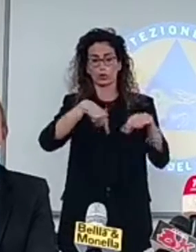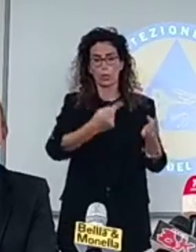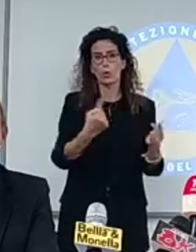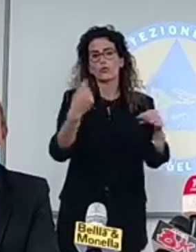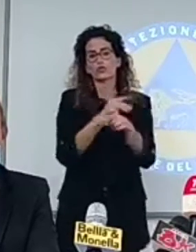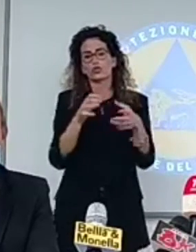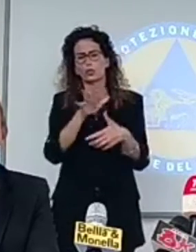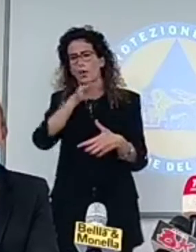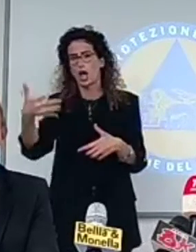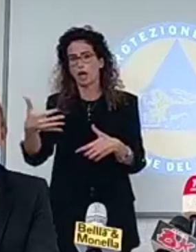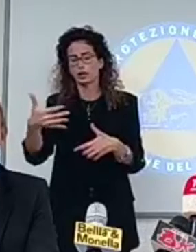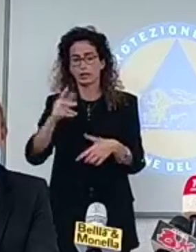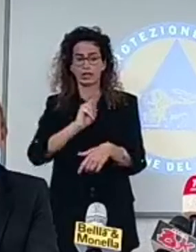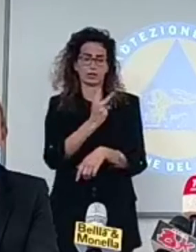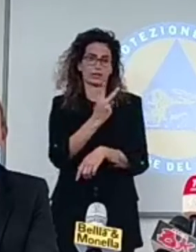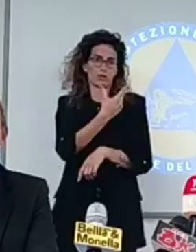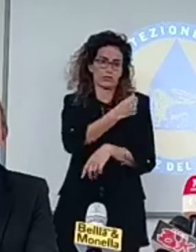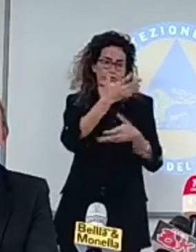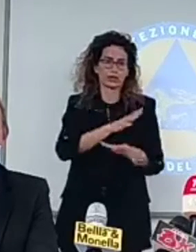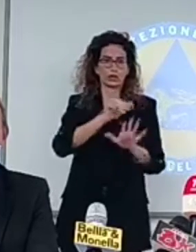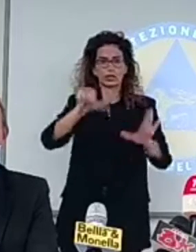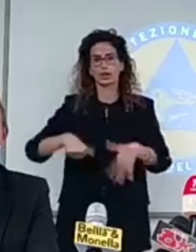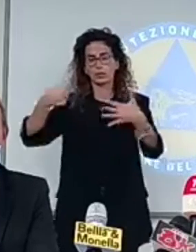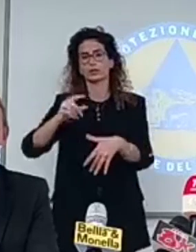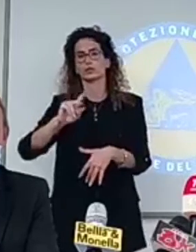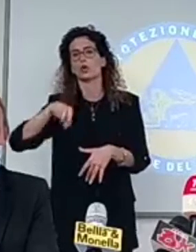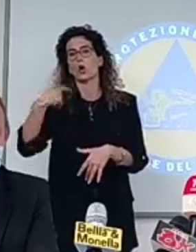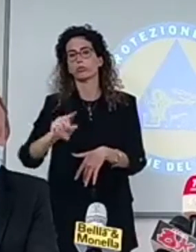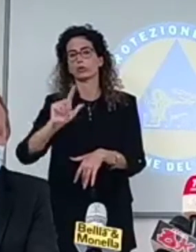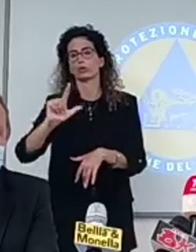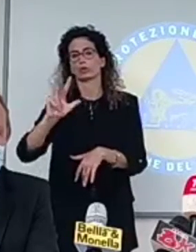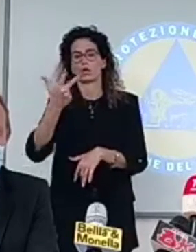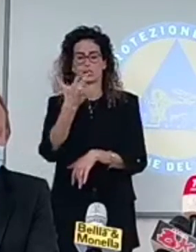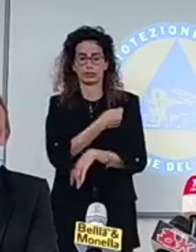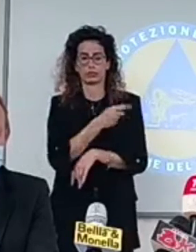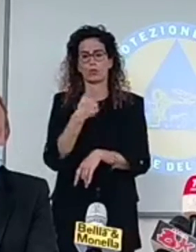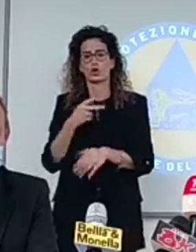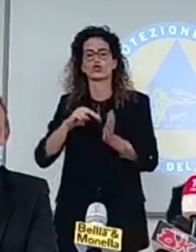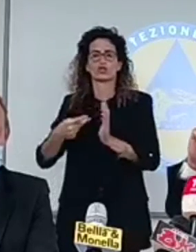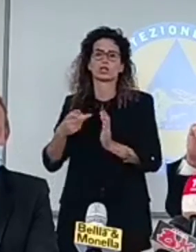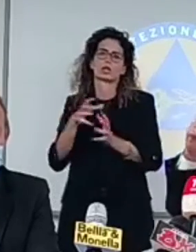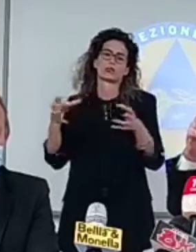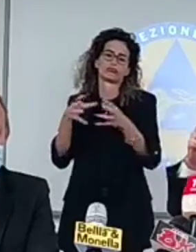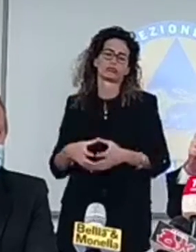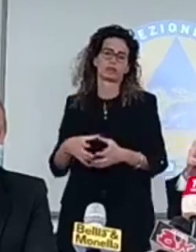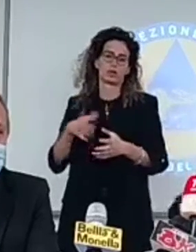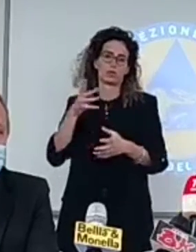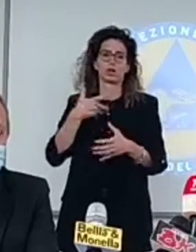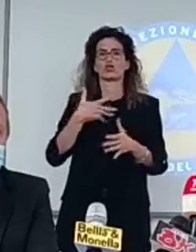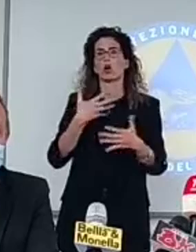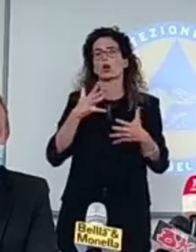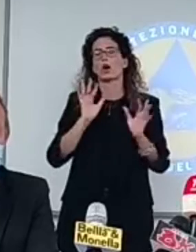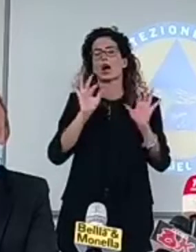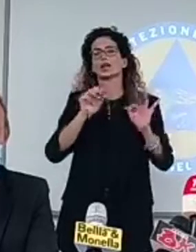numerose chat e i nomi di molti utenti che hanno scritto messaggi inquietanti sono già nel registro degli indagati